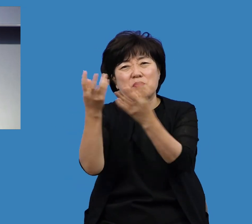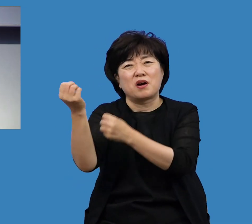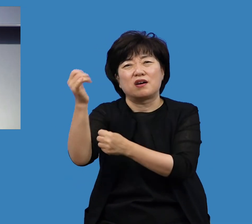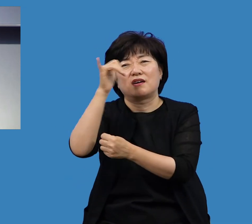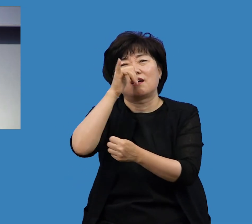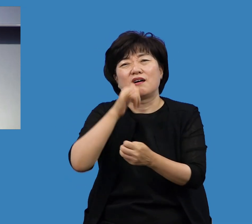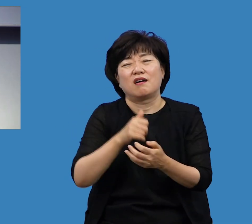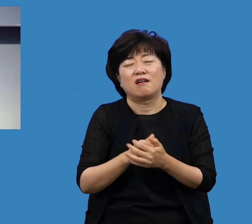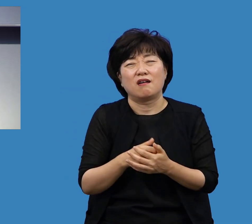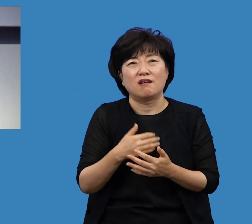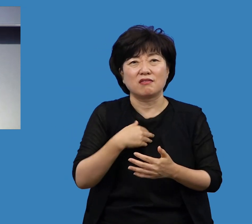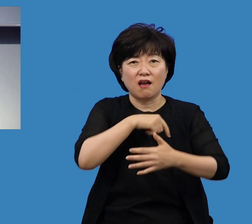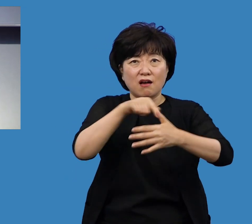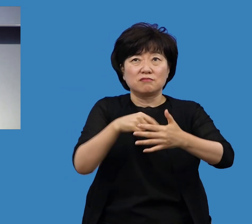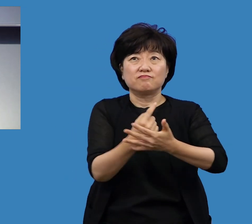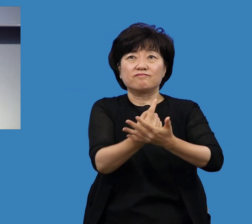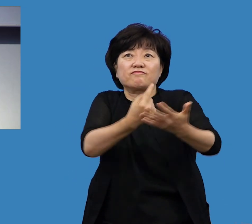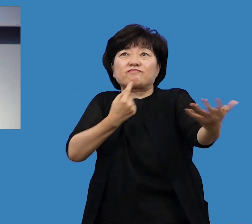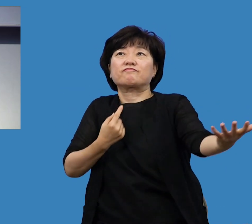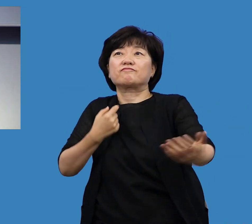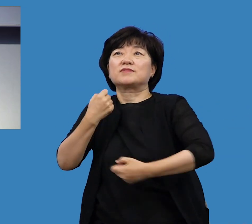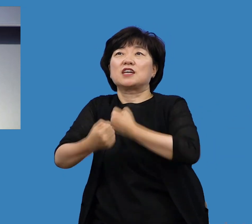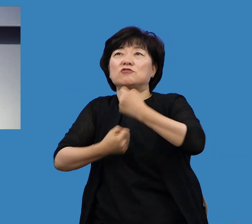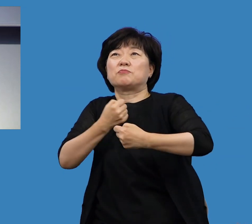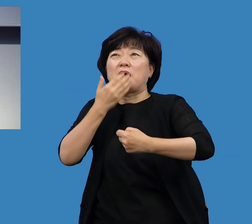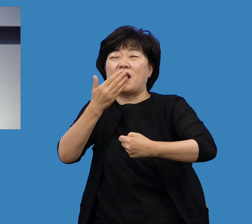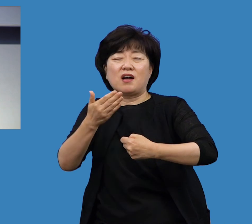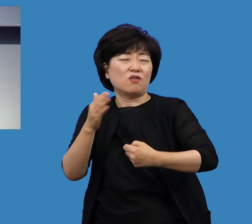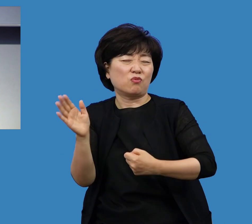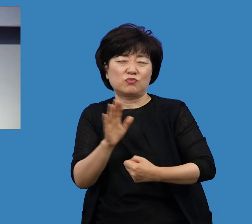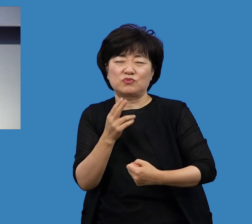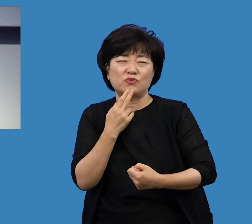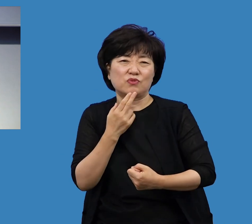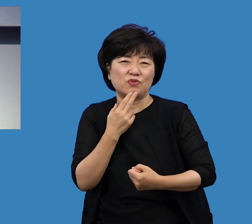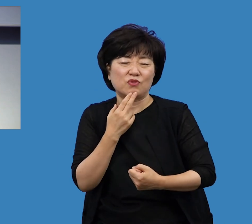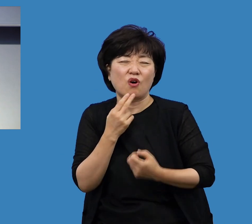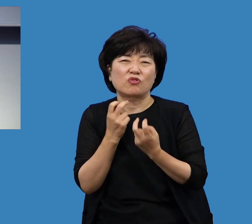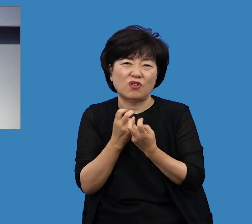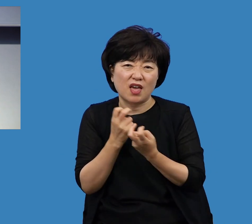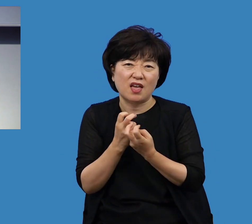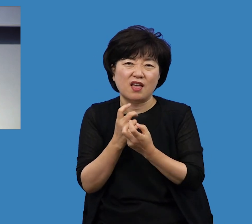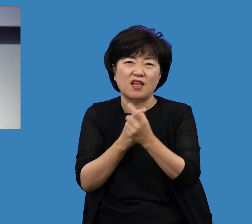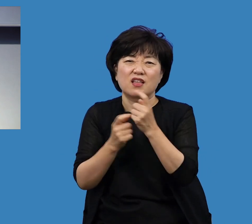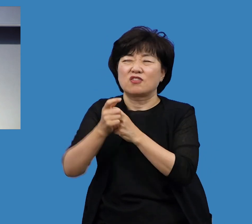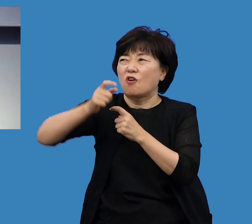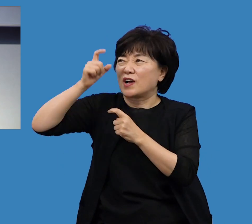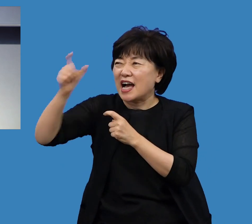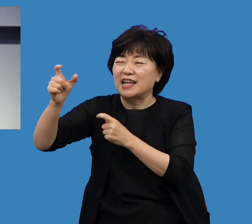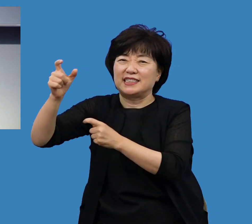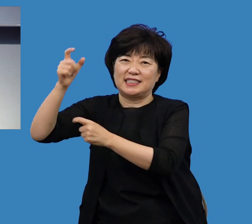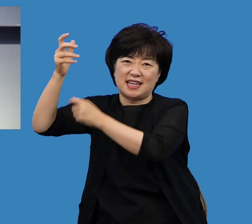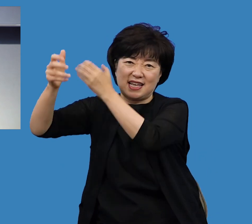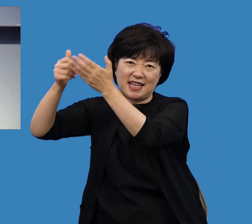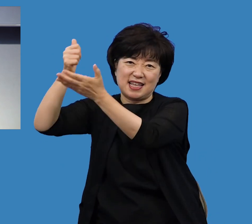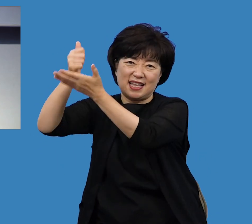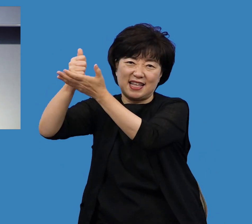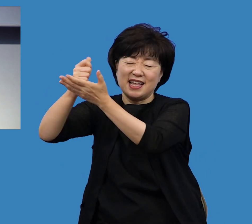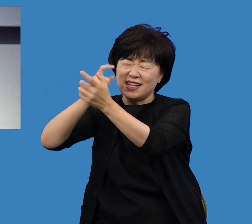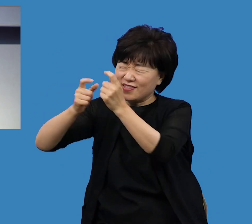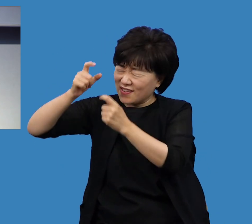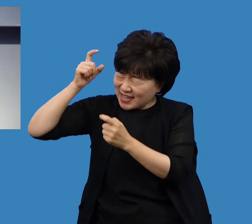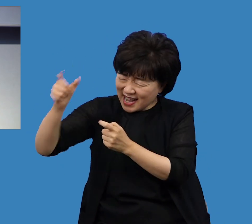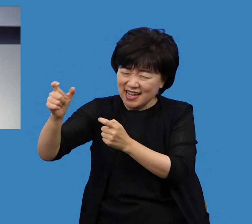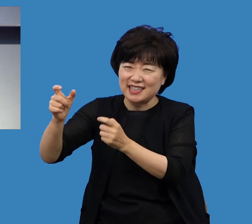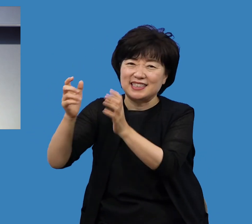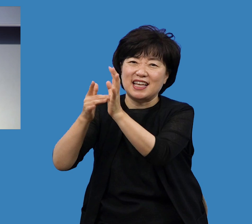거기서 자유로운 사람이 어디 있겠어요? 그래서 어떻게 하라는 거예요? 더 강한 자가 여러분 안에 계셔야 된다는